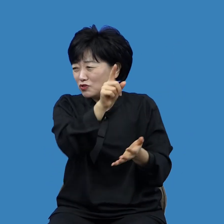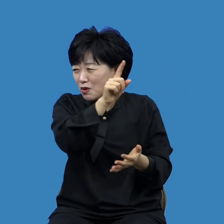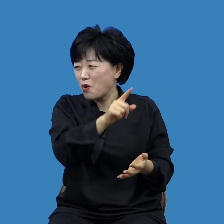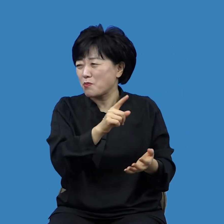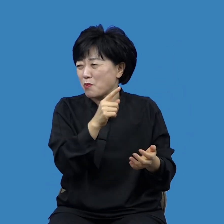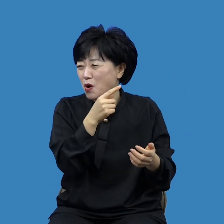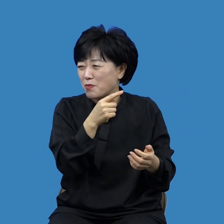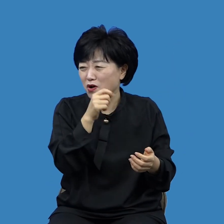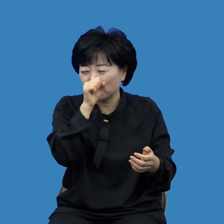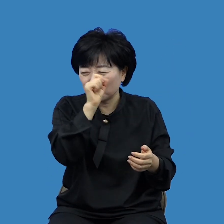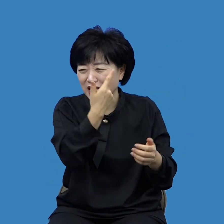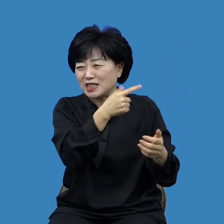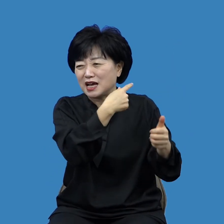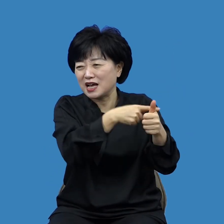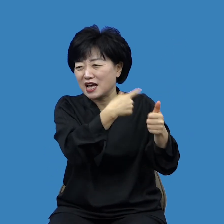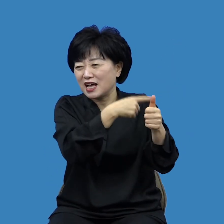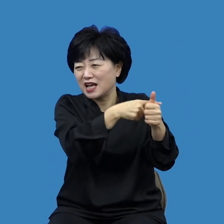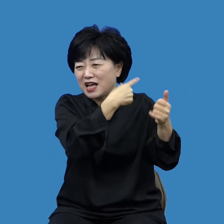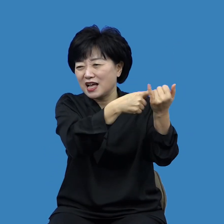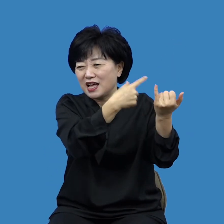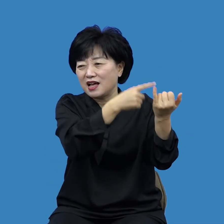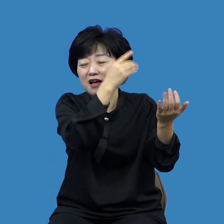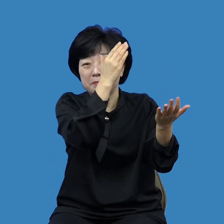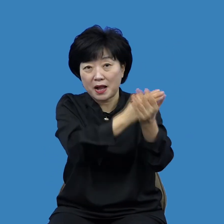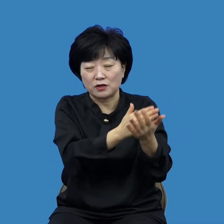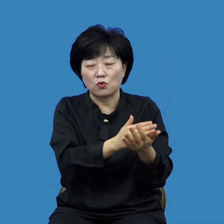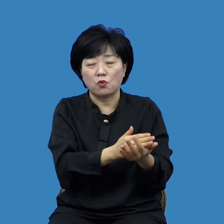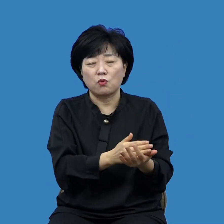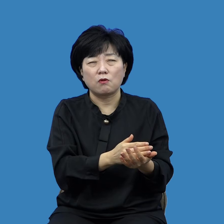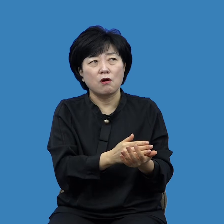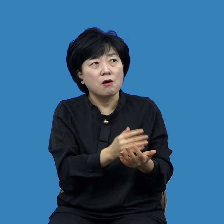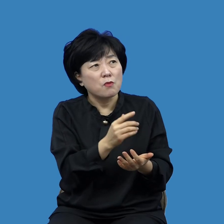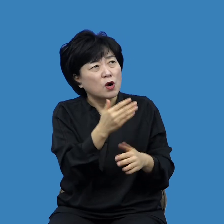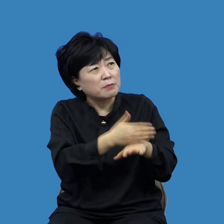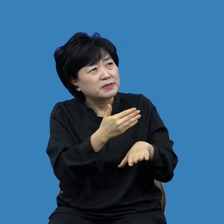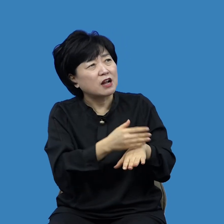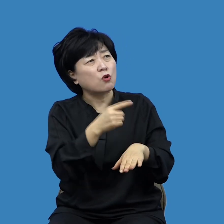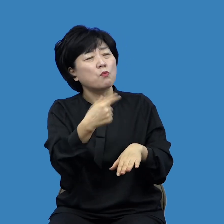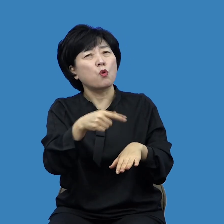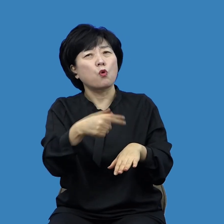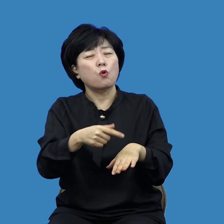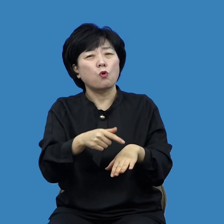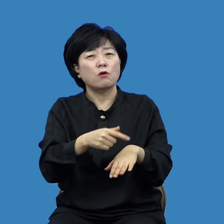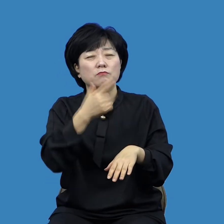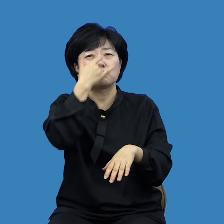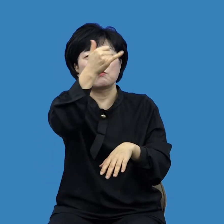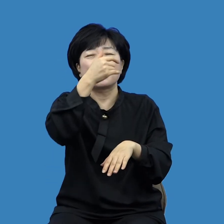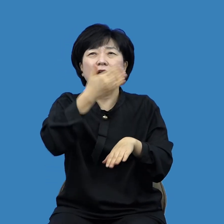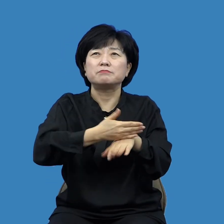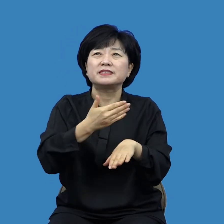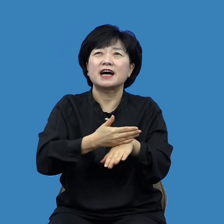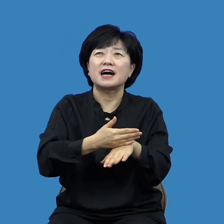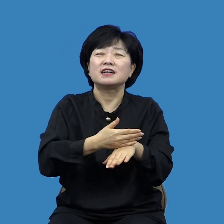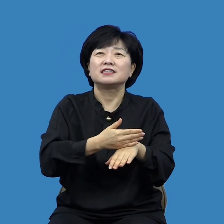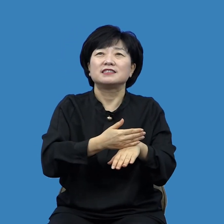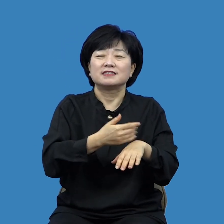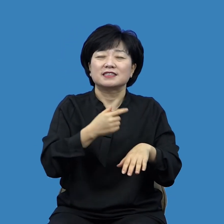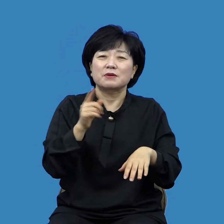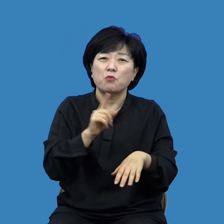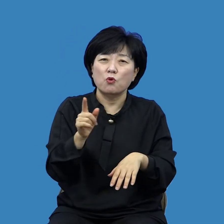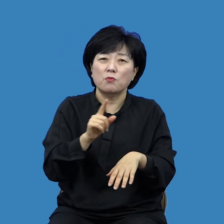말고 감사할 것을 찾고 묵상해 보라는 거예요. 높게 평가할 것들을 찾아보고 묵상해 보라는, 이게 공경하는